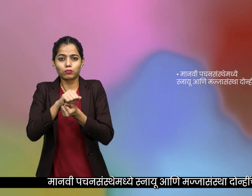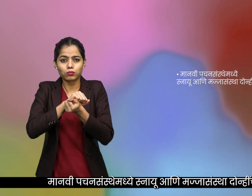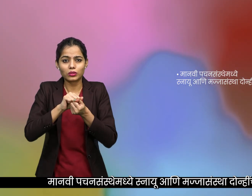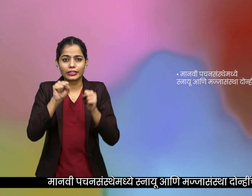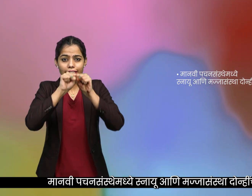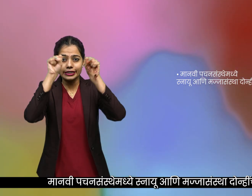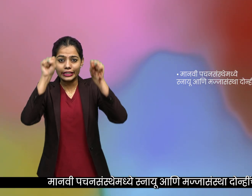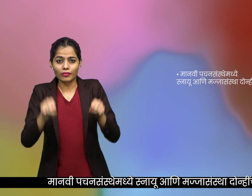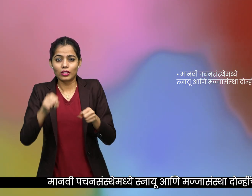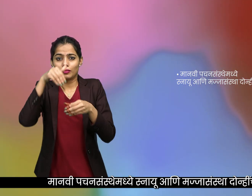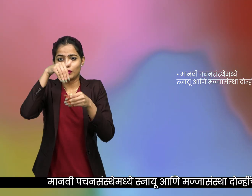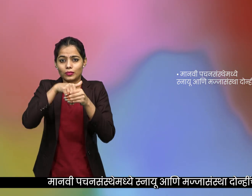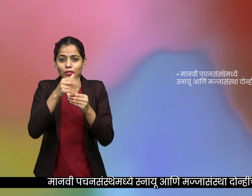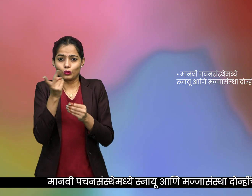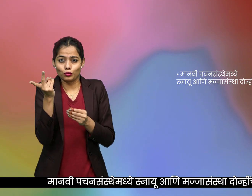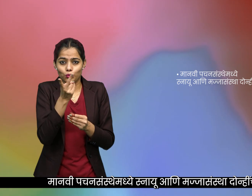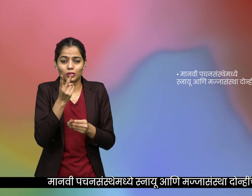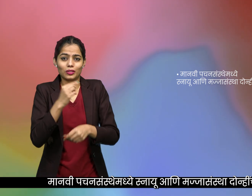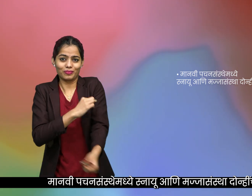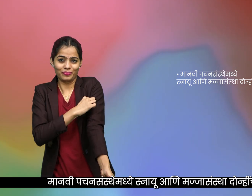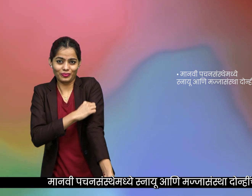आणि मज्जासंस्था दोन्ही समाविष्ट असतात.